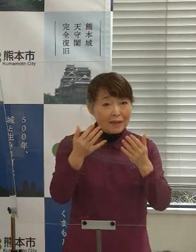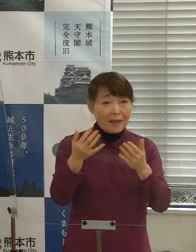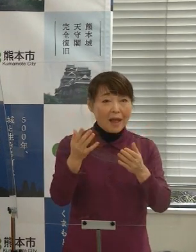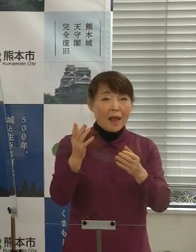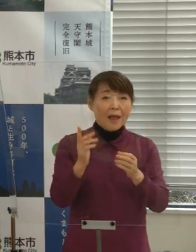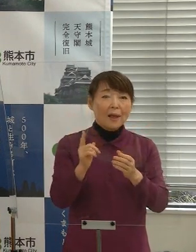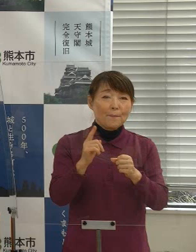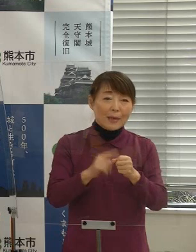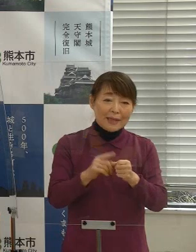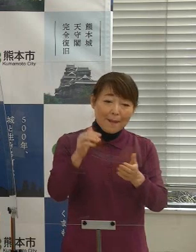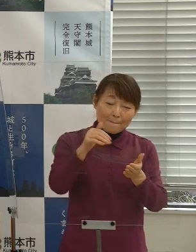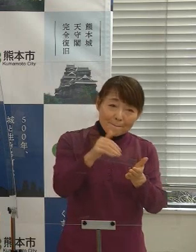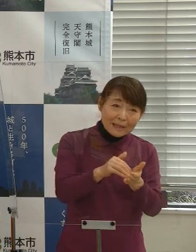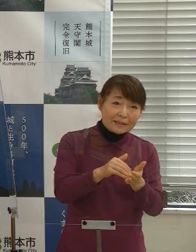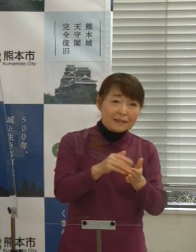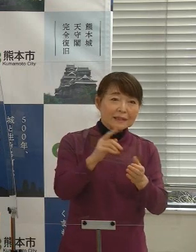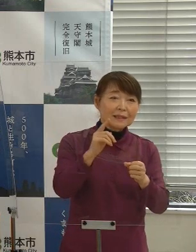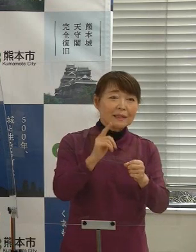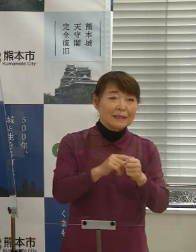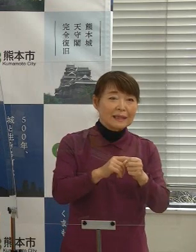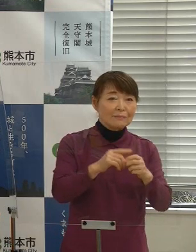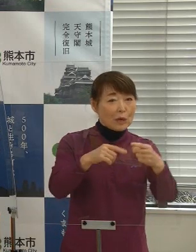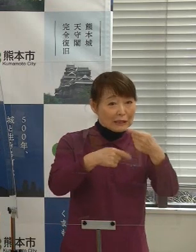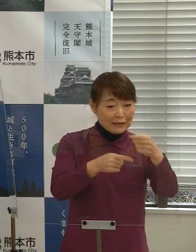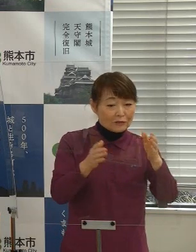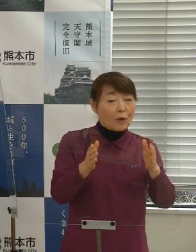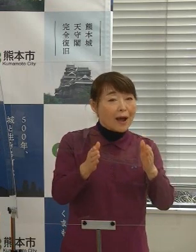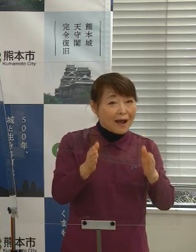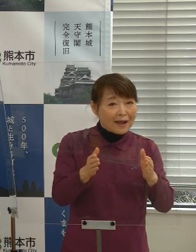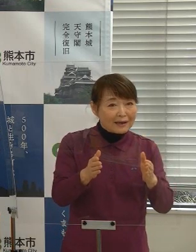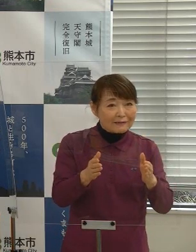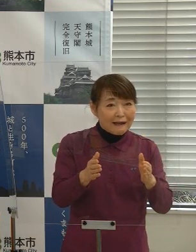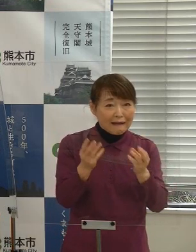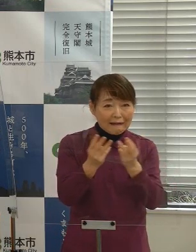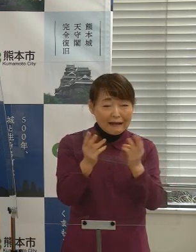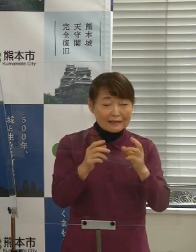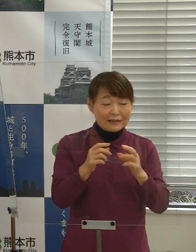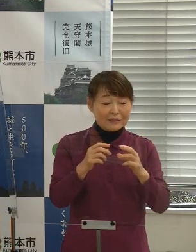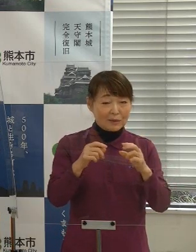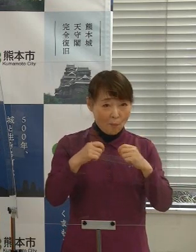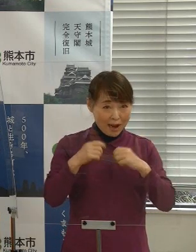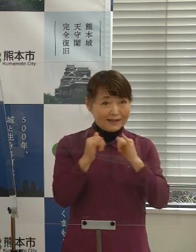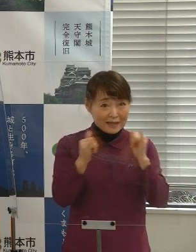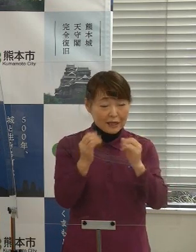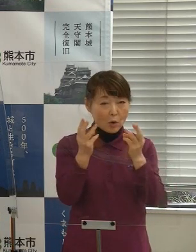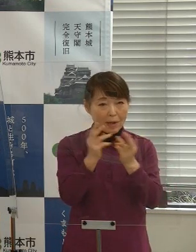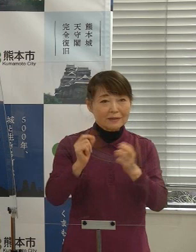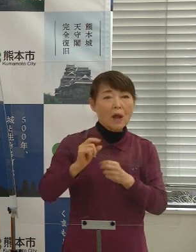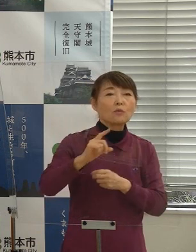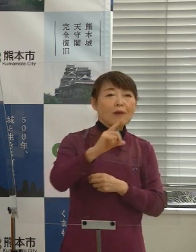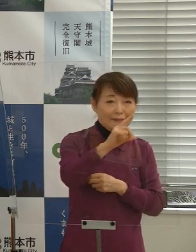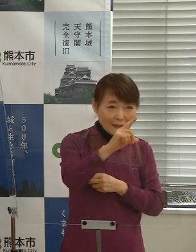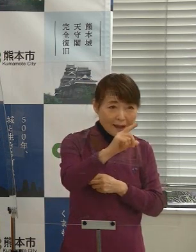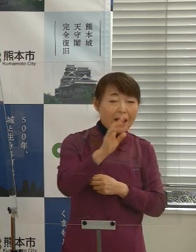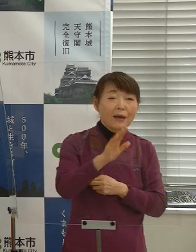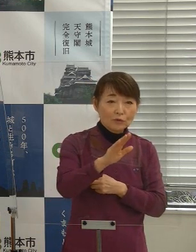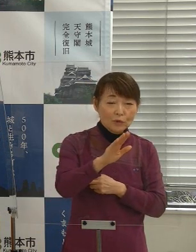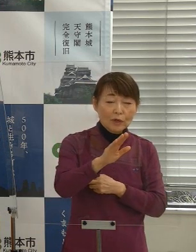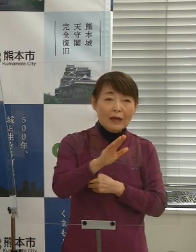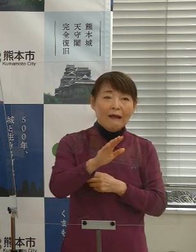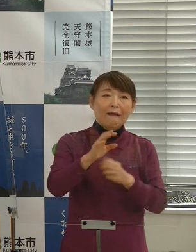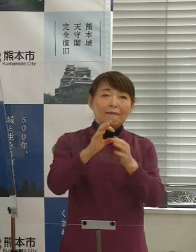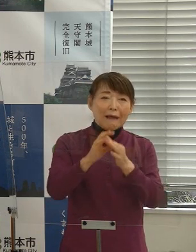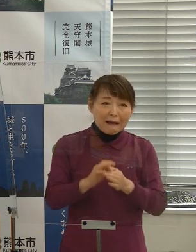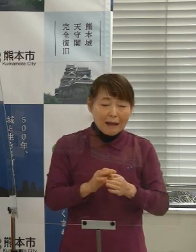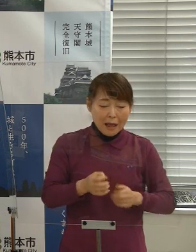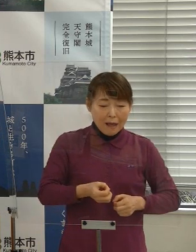ては、かなり感染が拡大したというような実績がありますので、 まあ、私たちは決して油断を